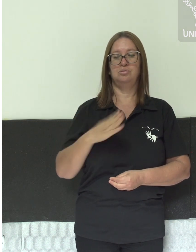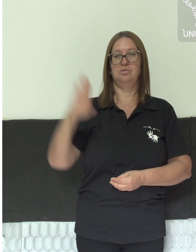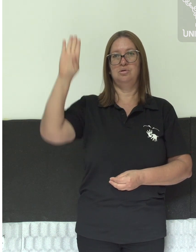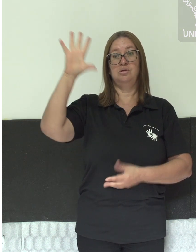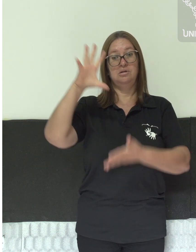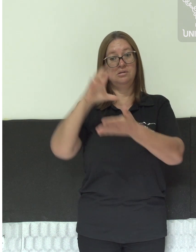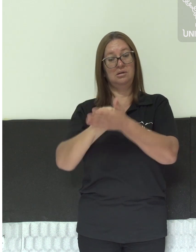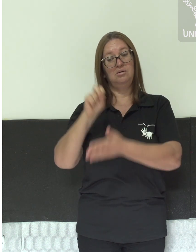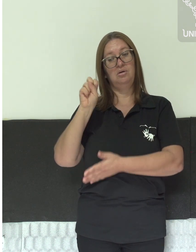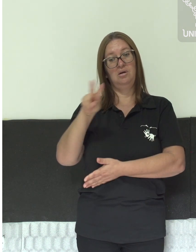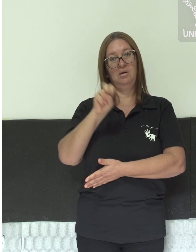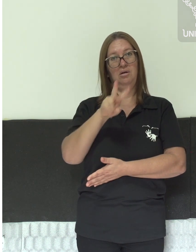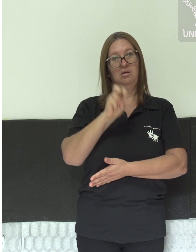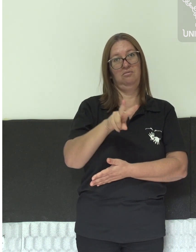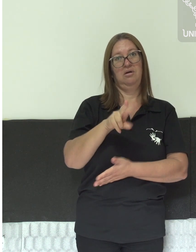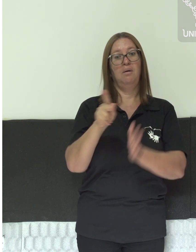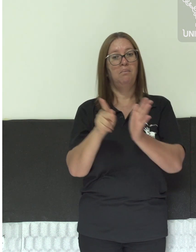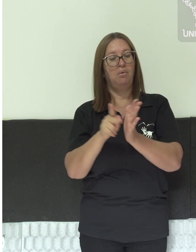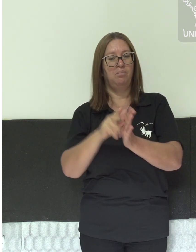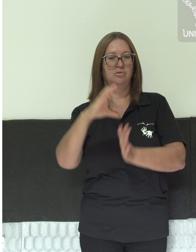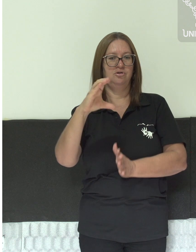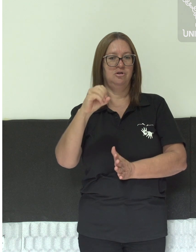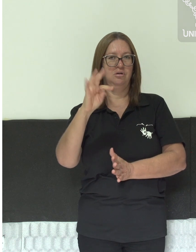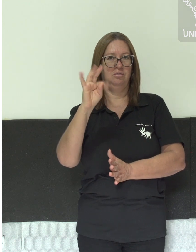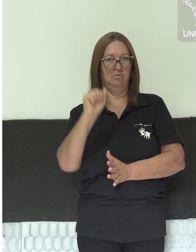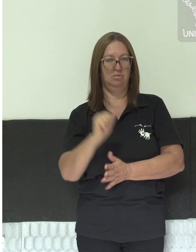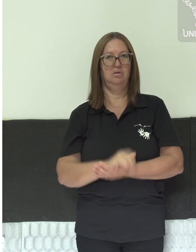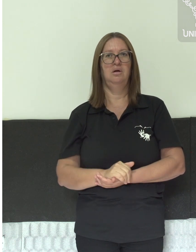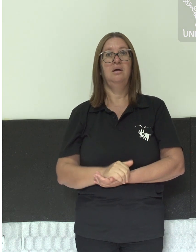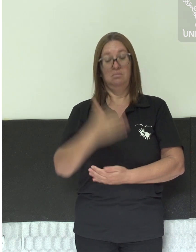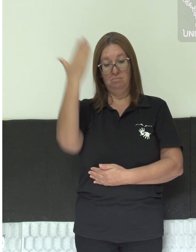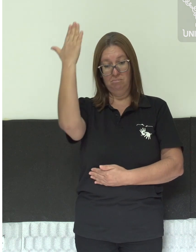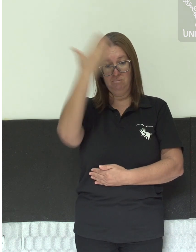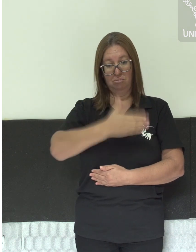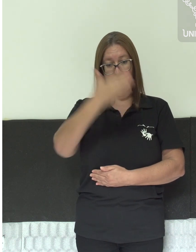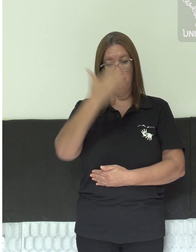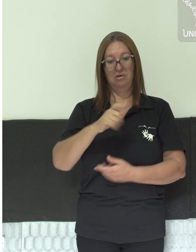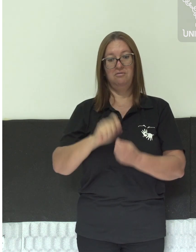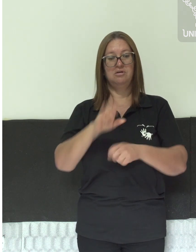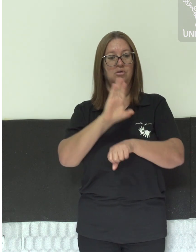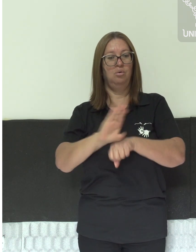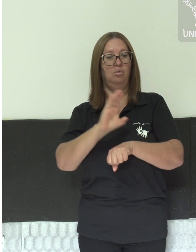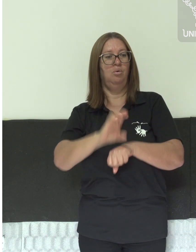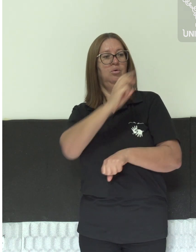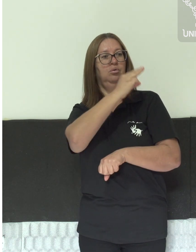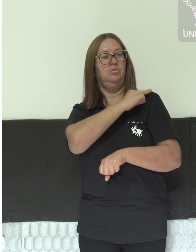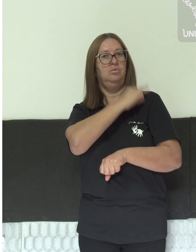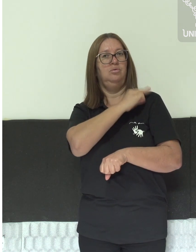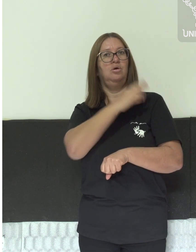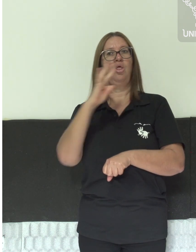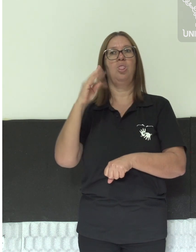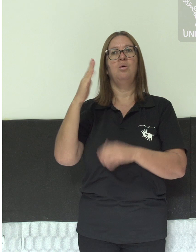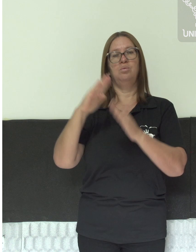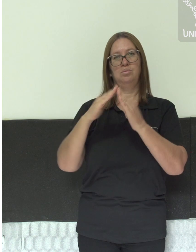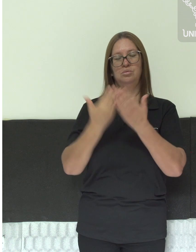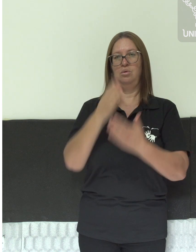nas vagas reservadas às cotas deverão comprovar que cursaram o ensino médio integralmente em